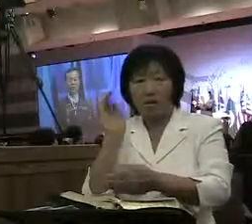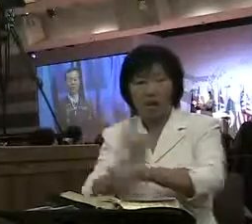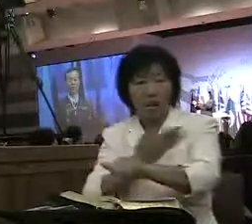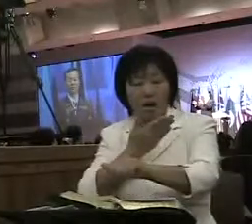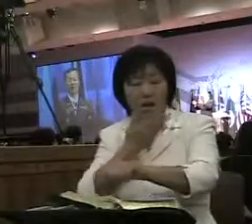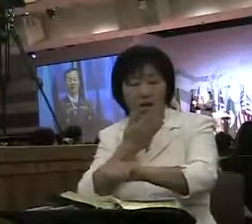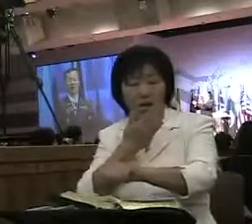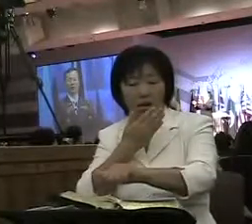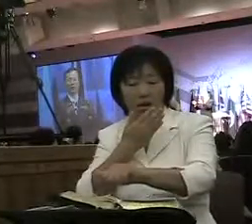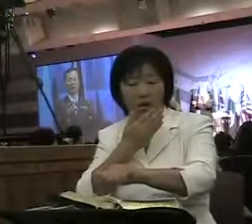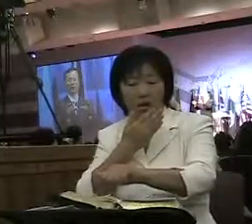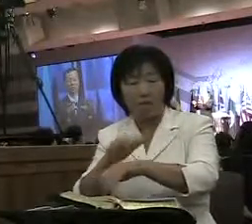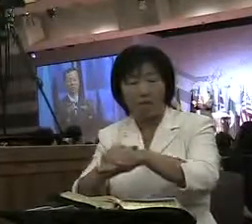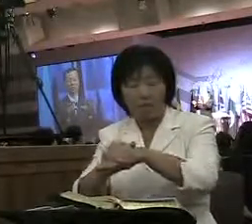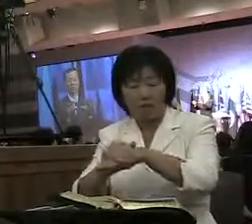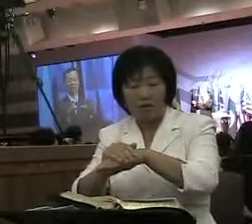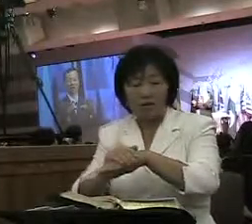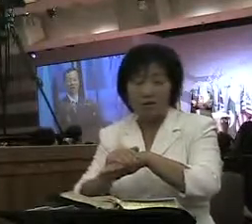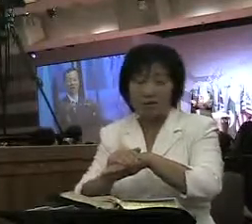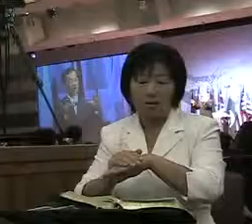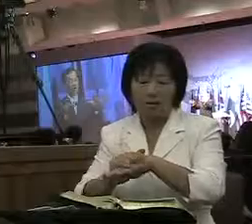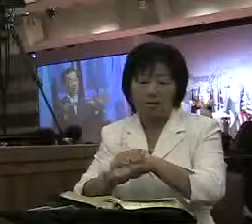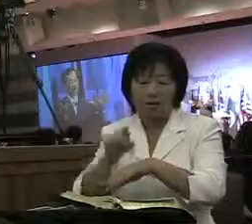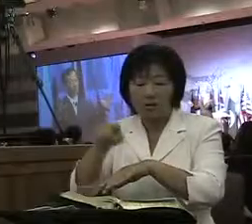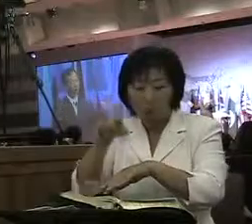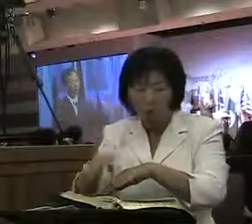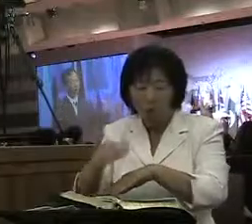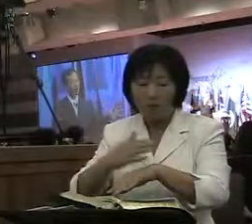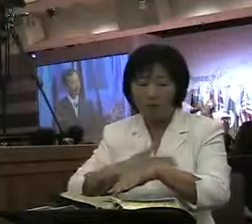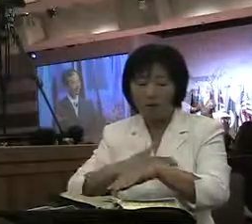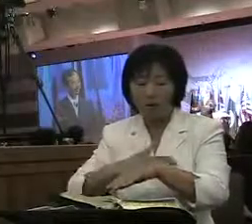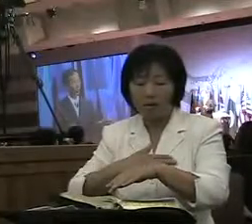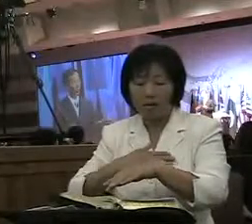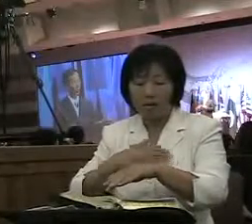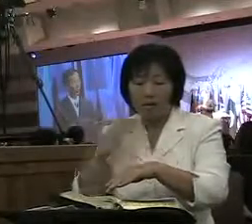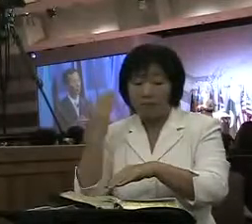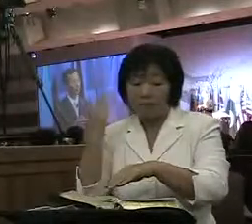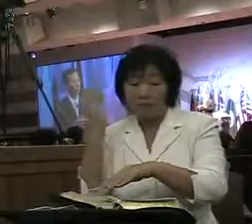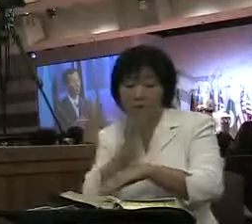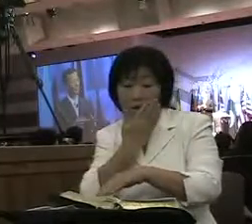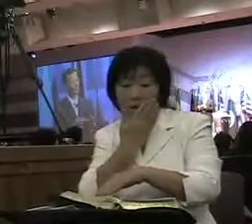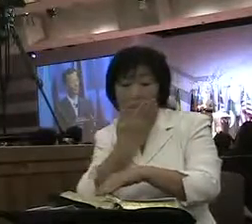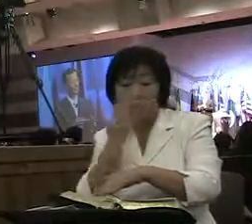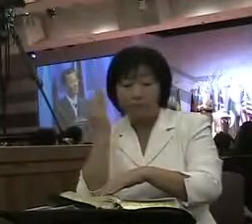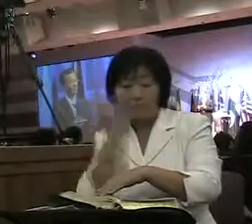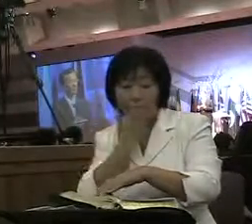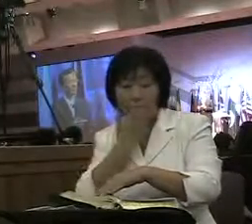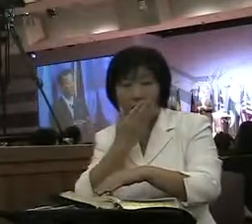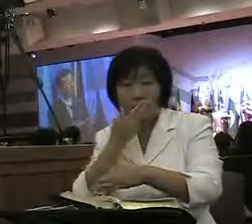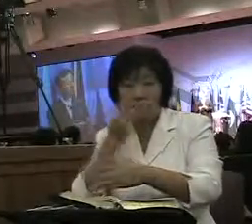만지니 그것이 나를 정하게 만들었다는 것입니다.